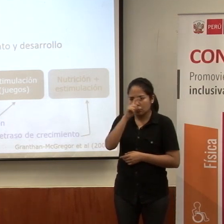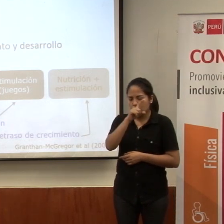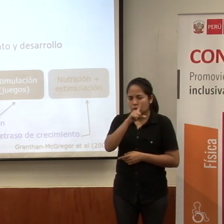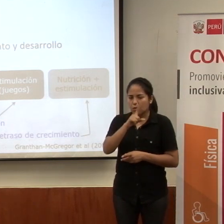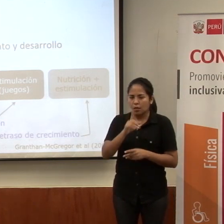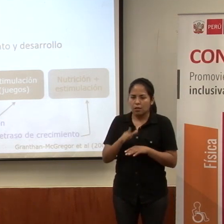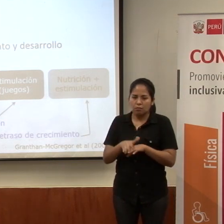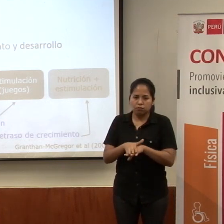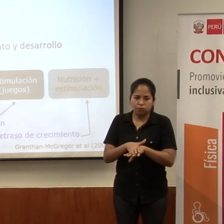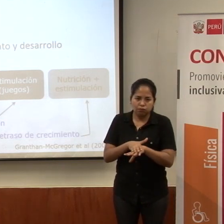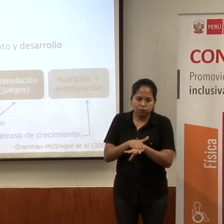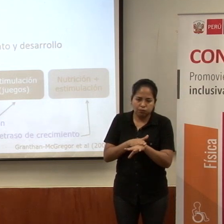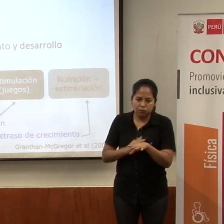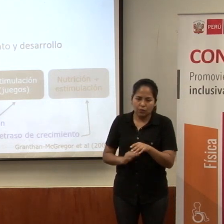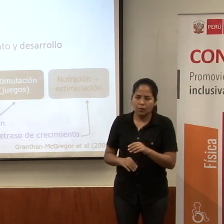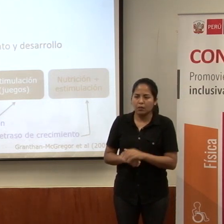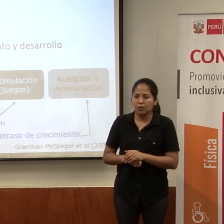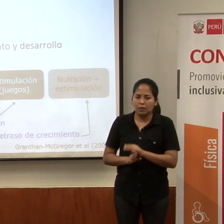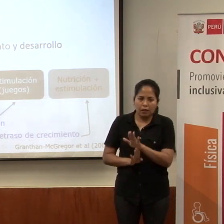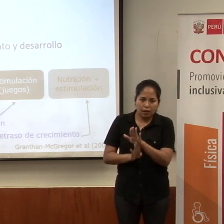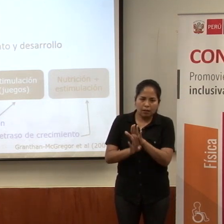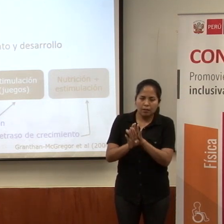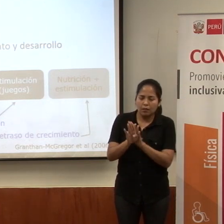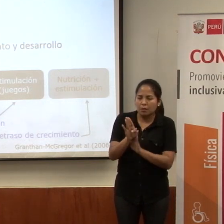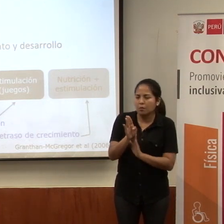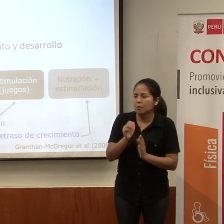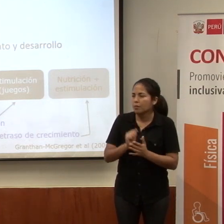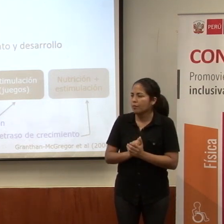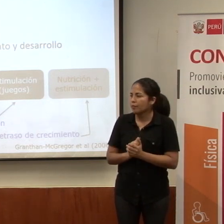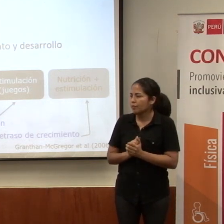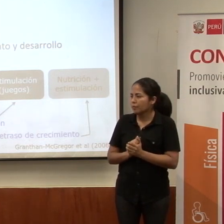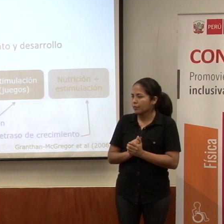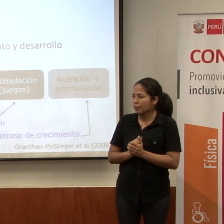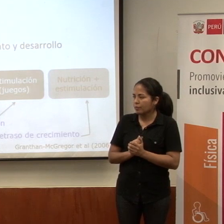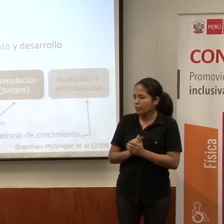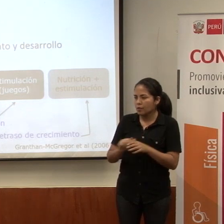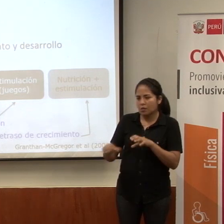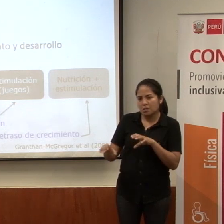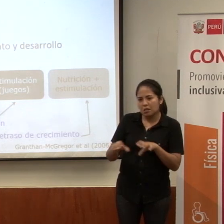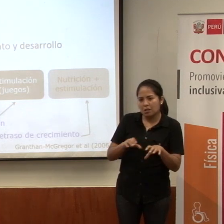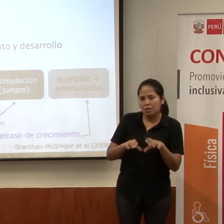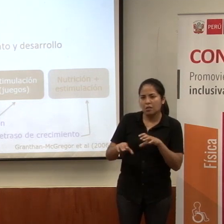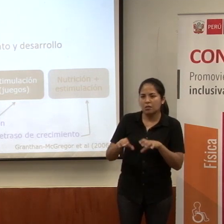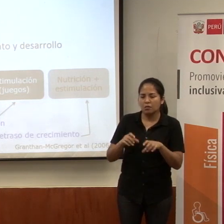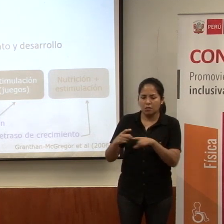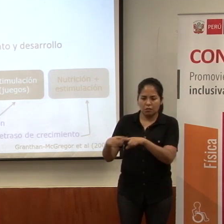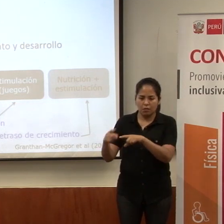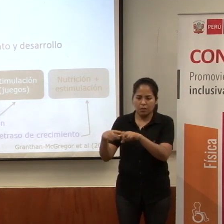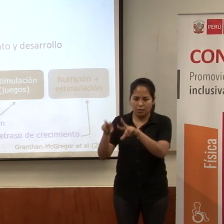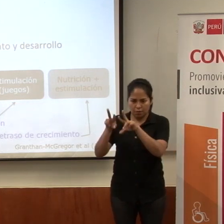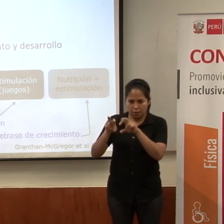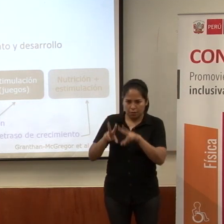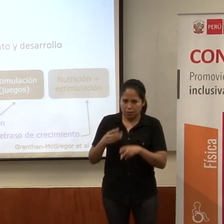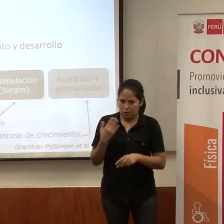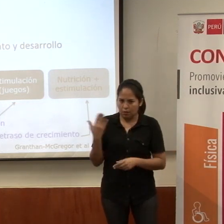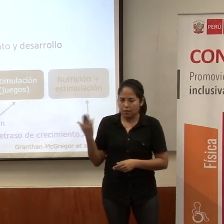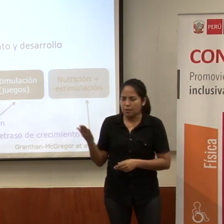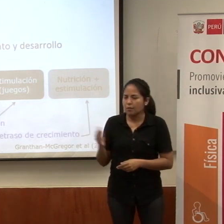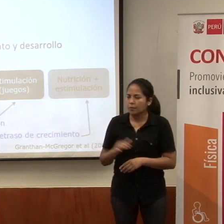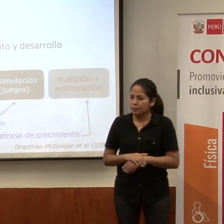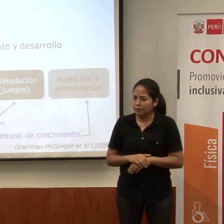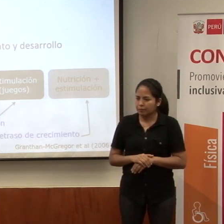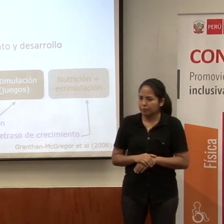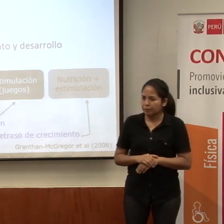crecimiento y el desarrollo, y en el cual se hizo intervenciones de diferente naturaleza. Y